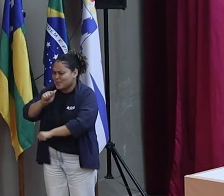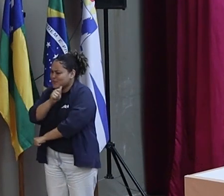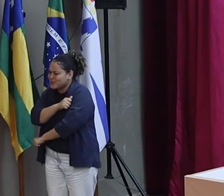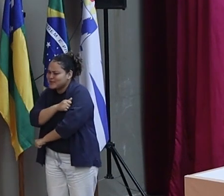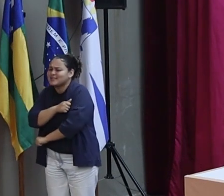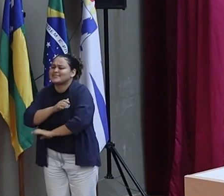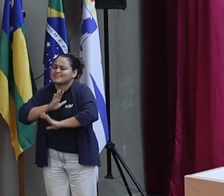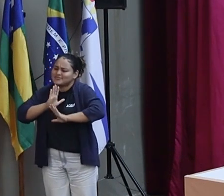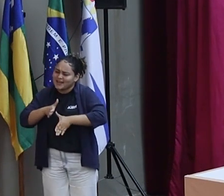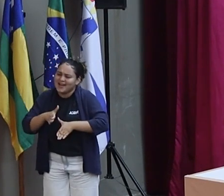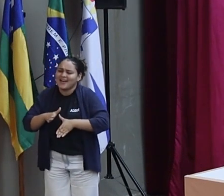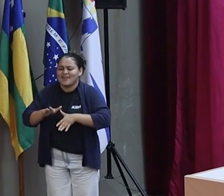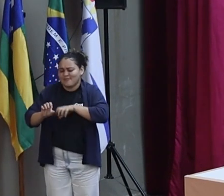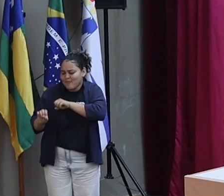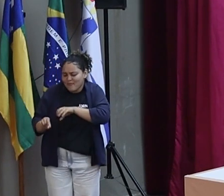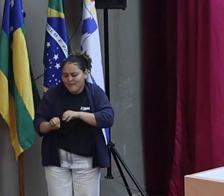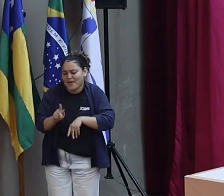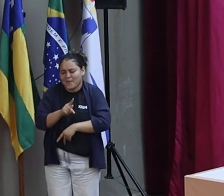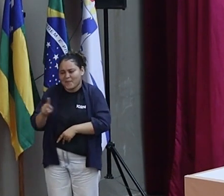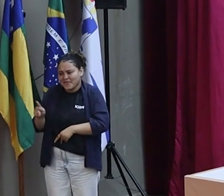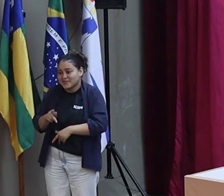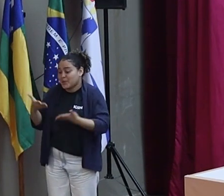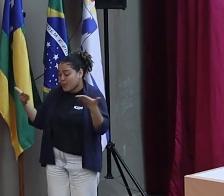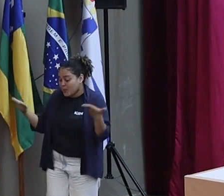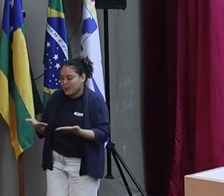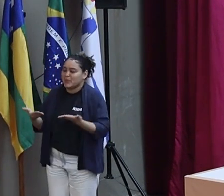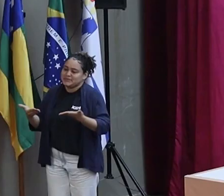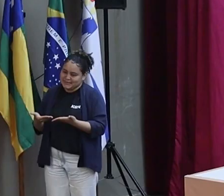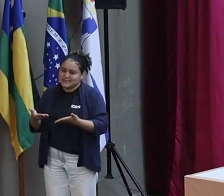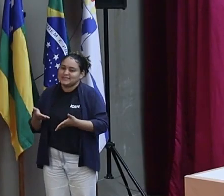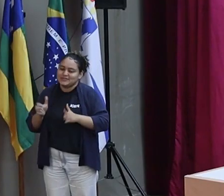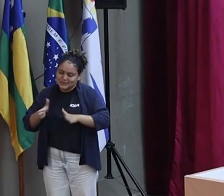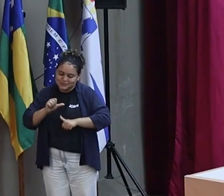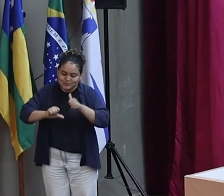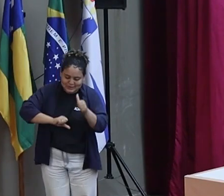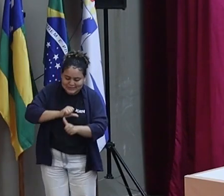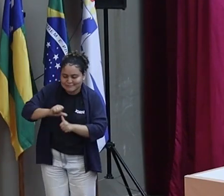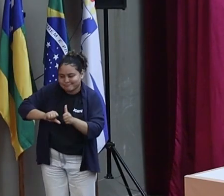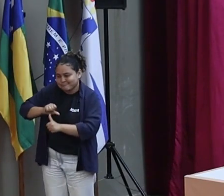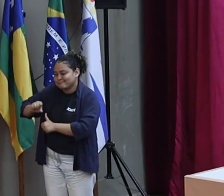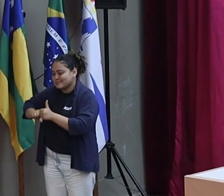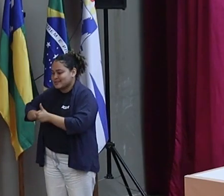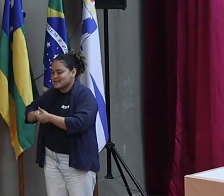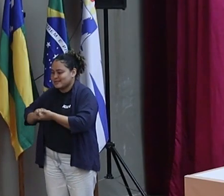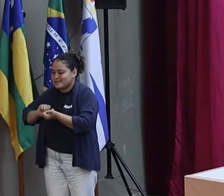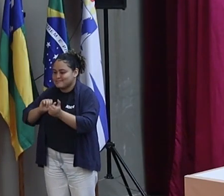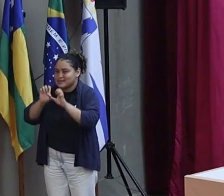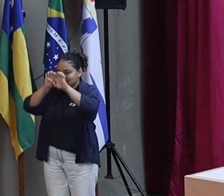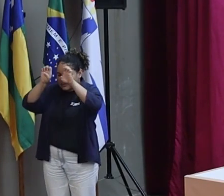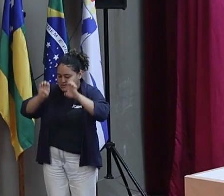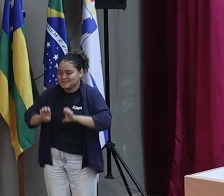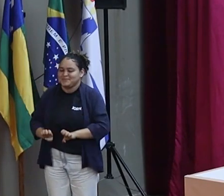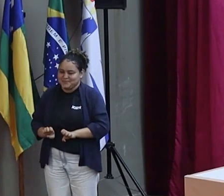são as professoras e os professores que nós temos hoje, que estão também modificando as estruturas, né?